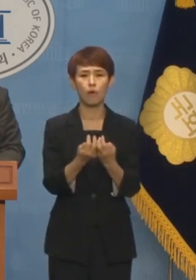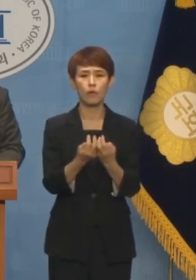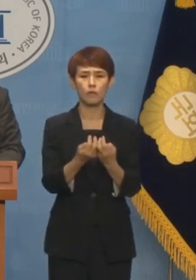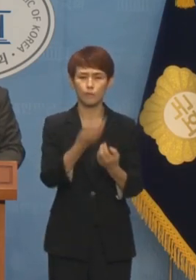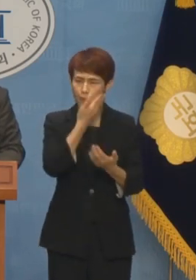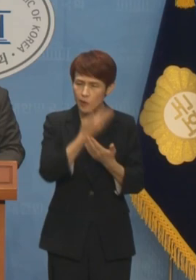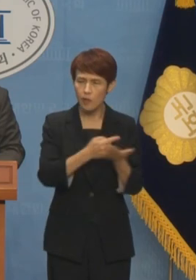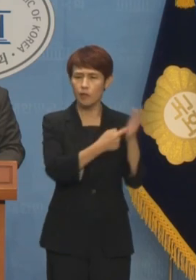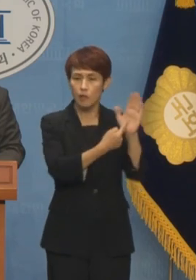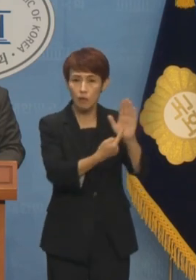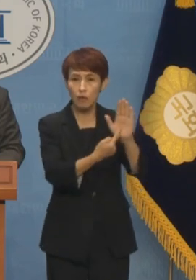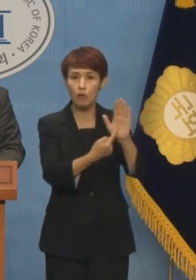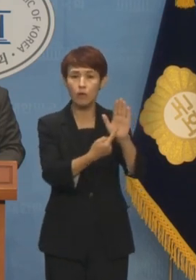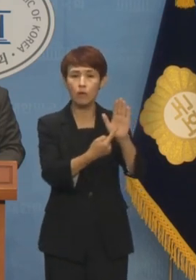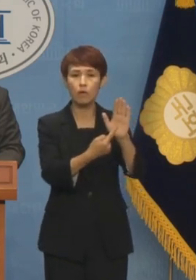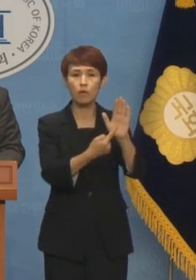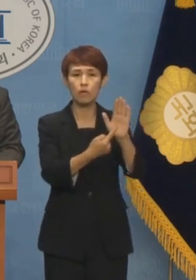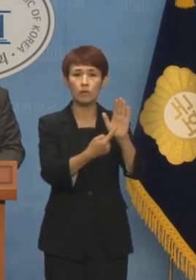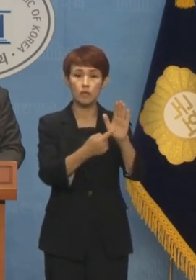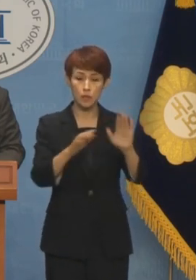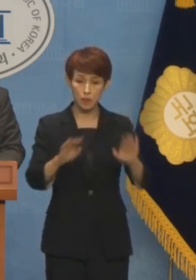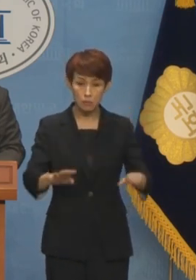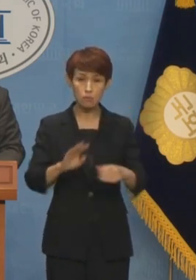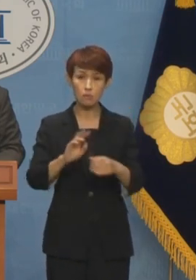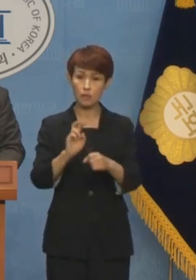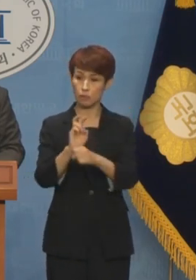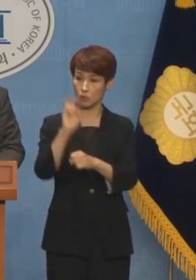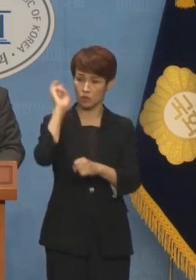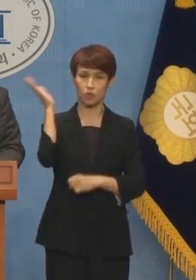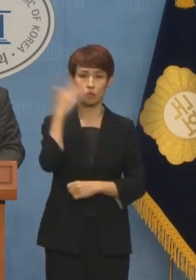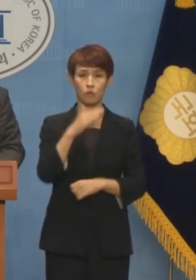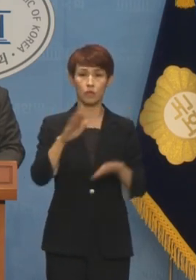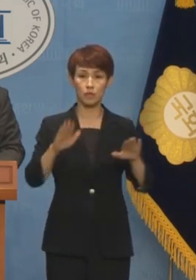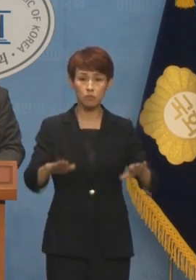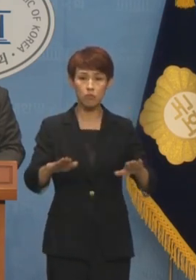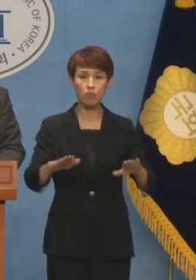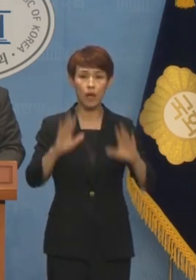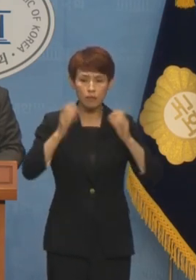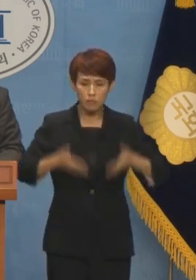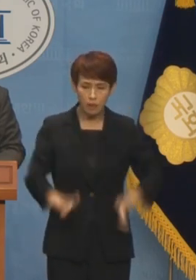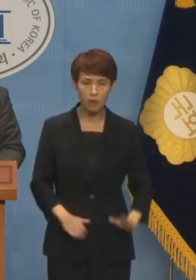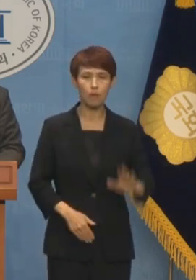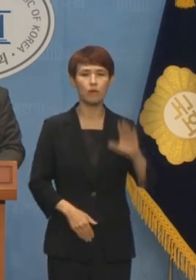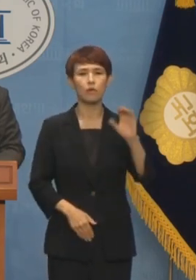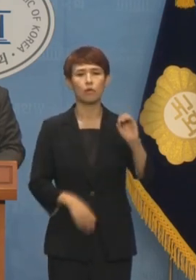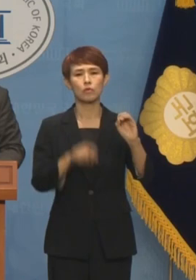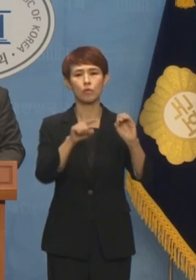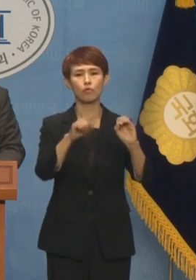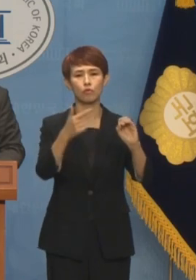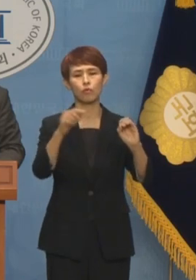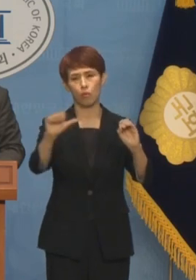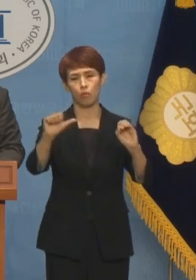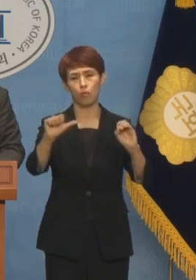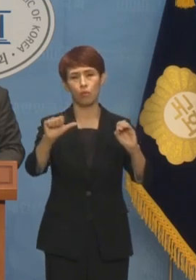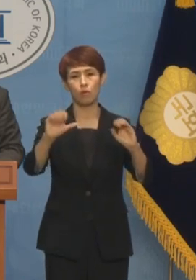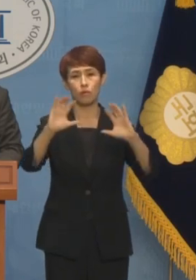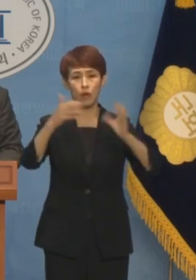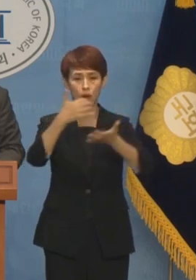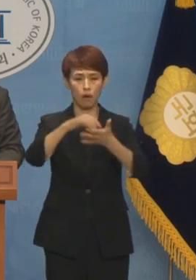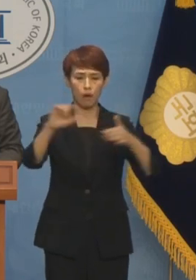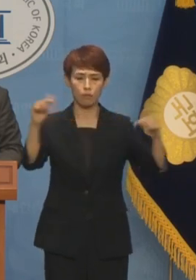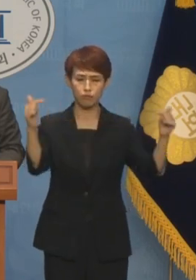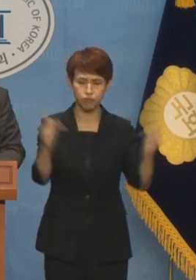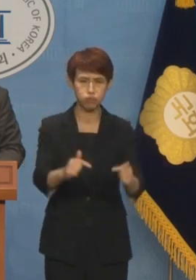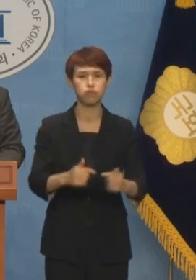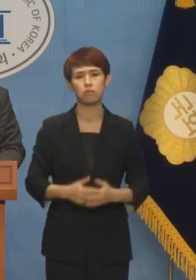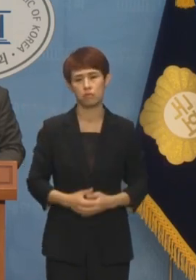참여정부 때, 하지만 20여 년이 지난 지금 합계 출산율 0.65, 인구 소멸, 국가 소멸의 위기를 맞고